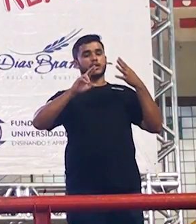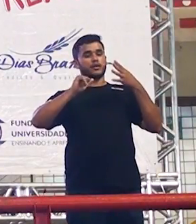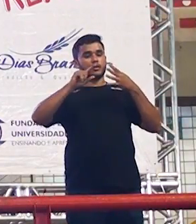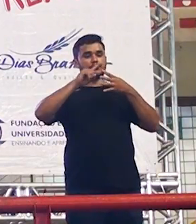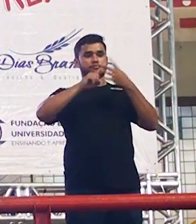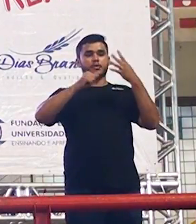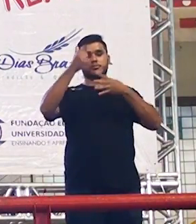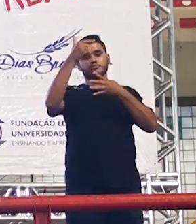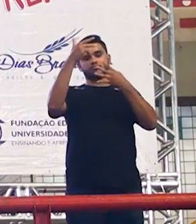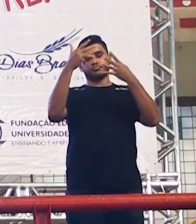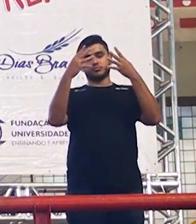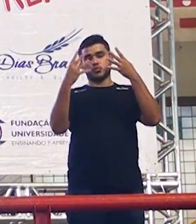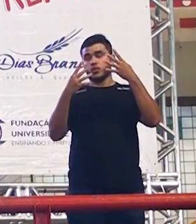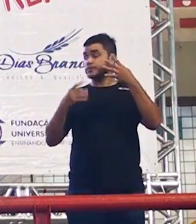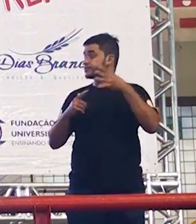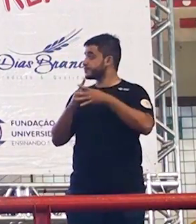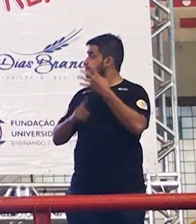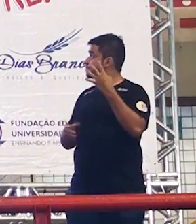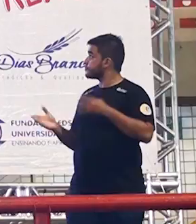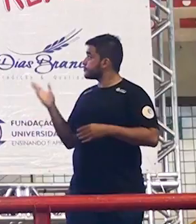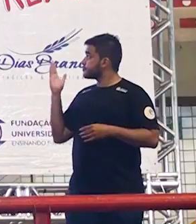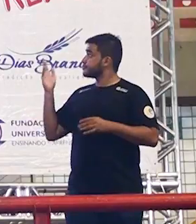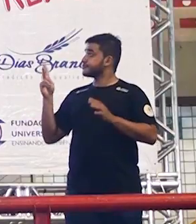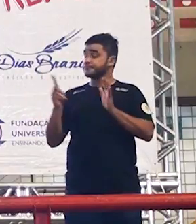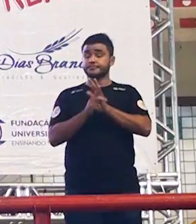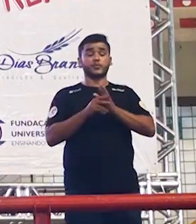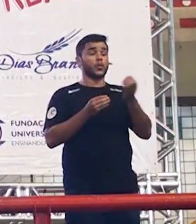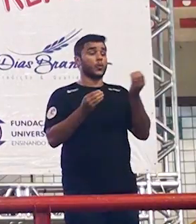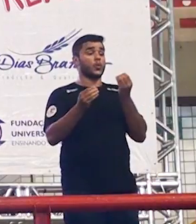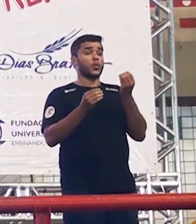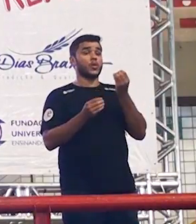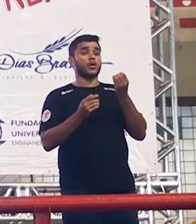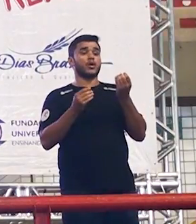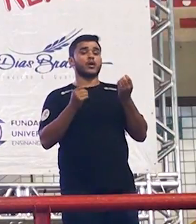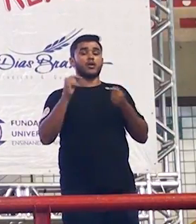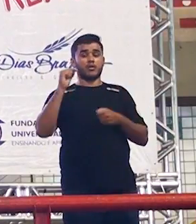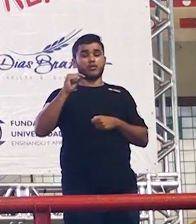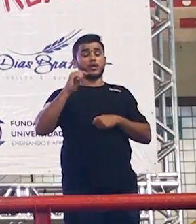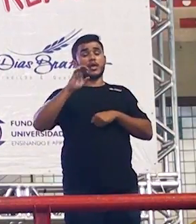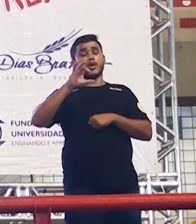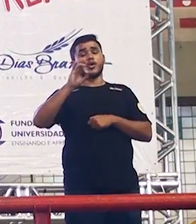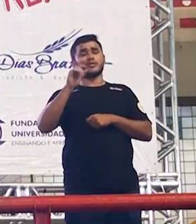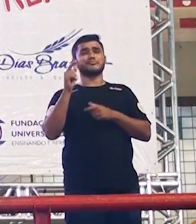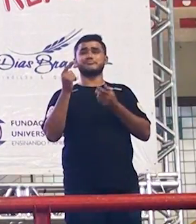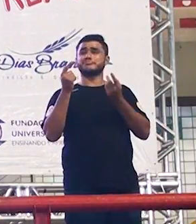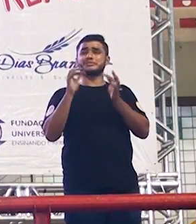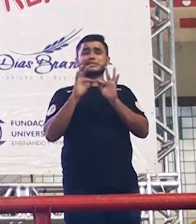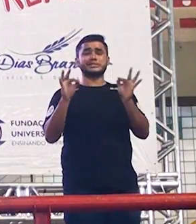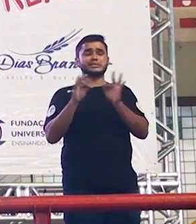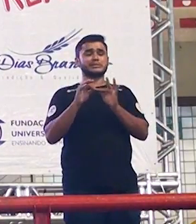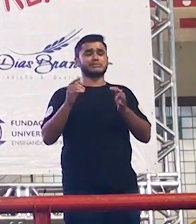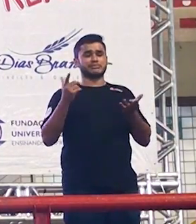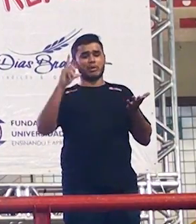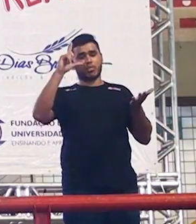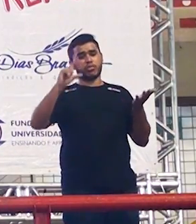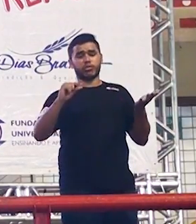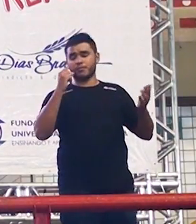percentual de energia eólica no Brasil, comparado com as outras fontes, ainda é muito baixa.